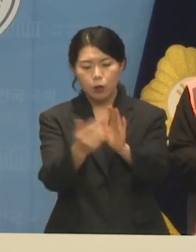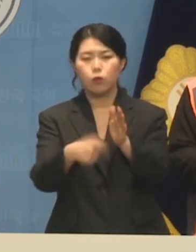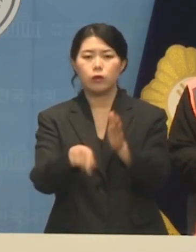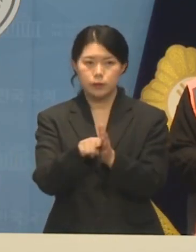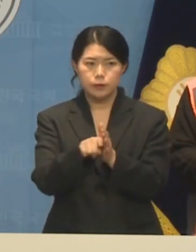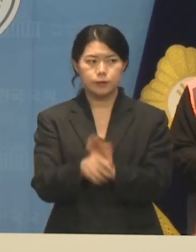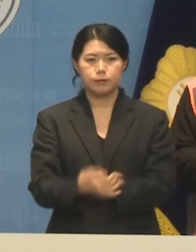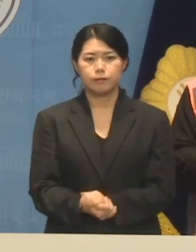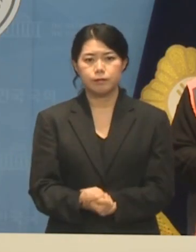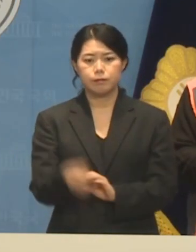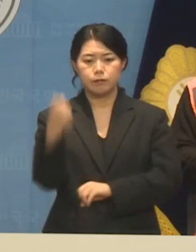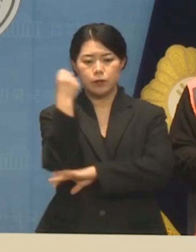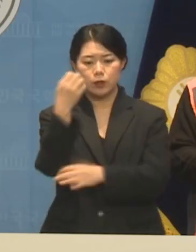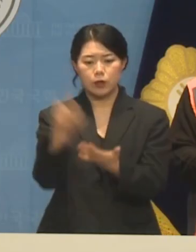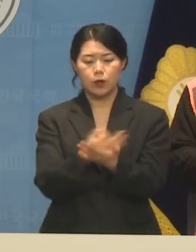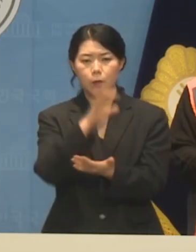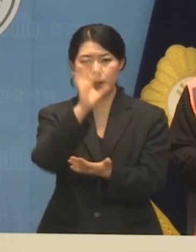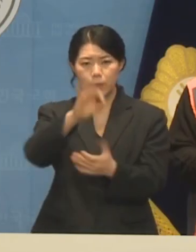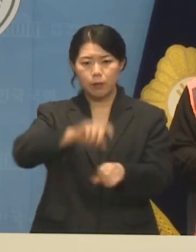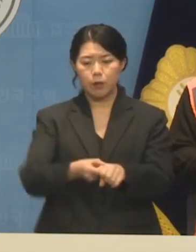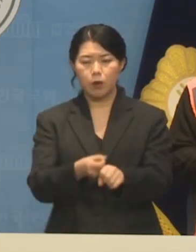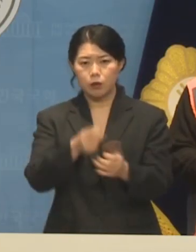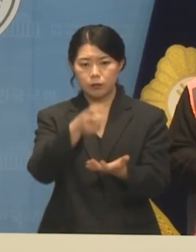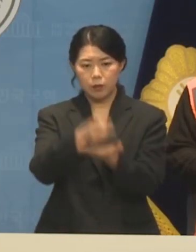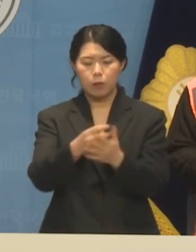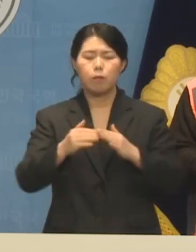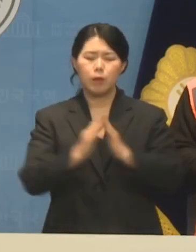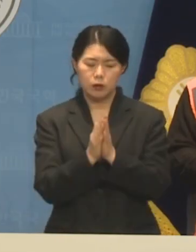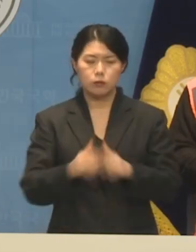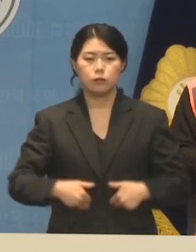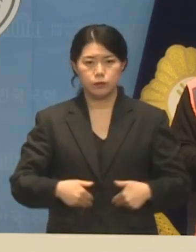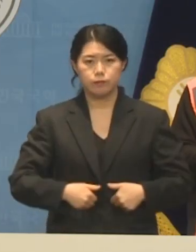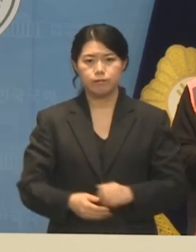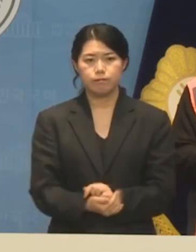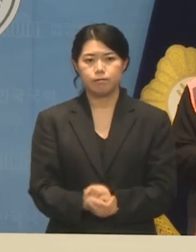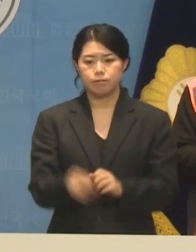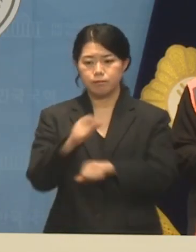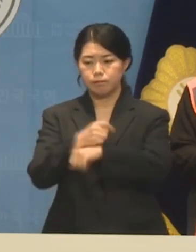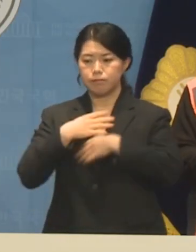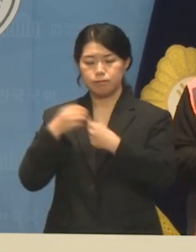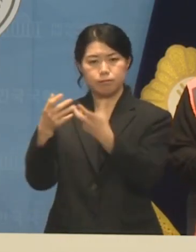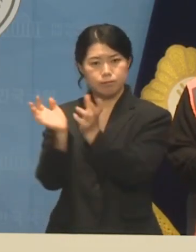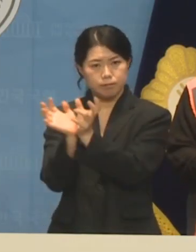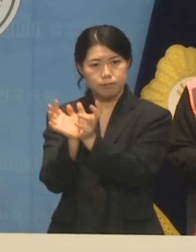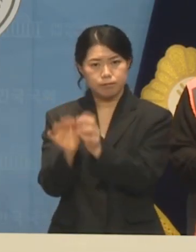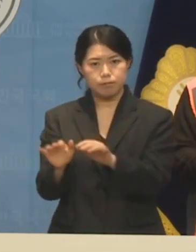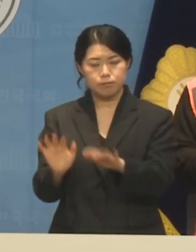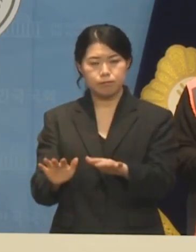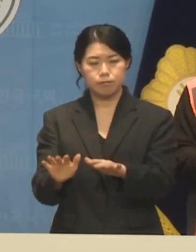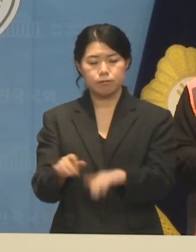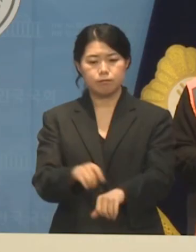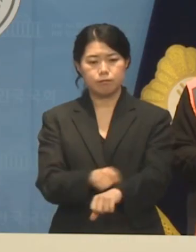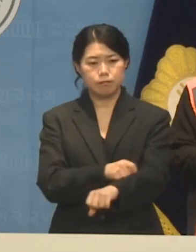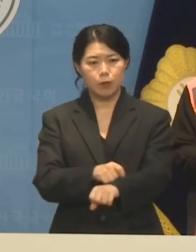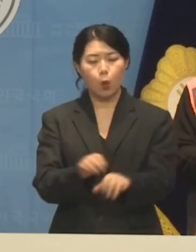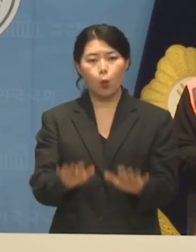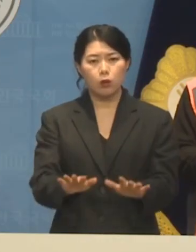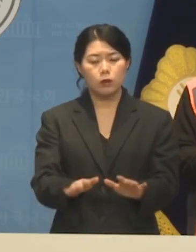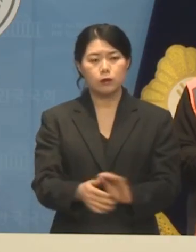기준 인건비 페널티 제도를 폐지하면 됩니다. 그래서 행안부가 특히나